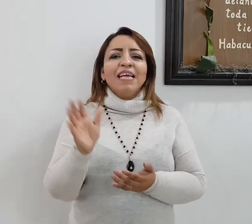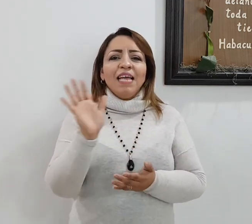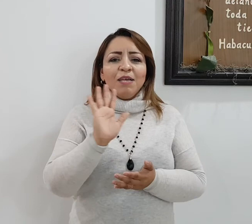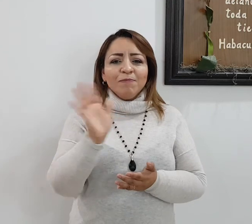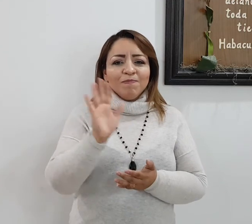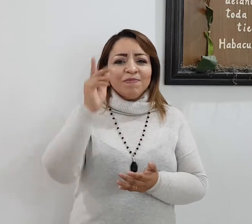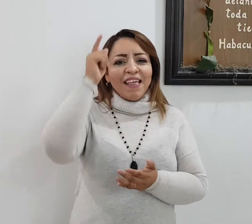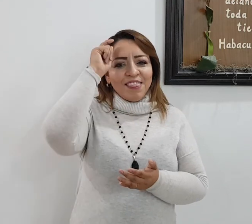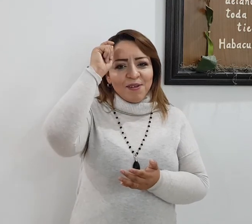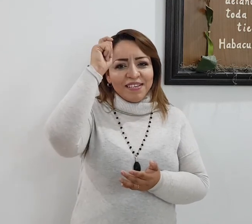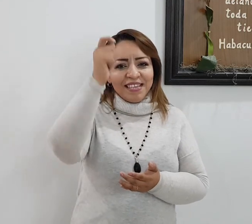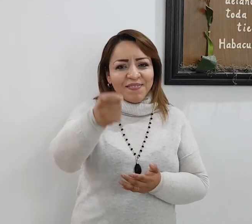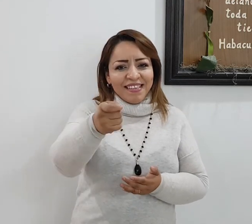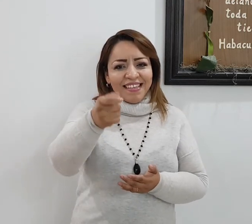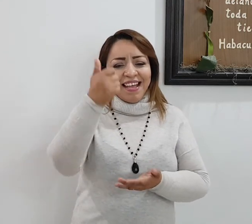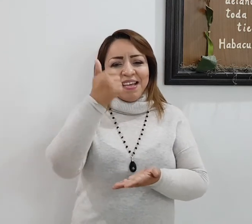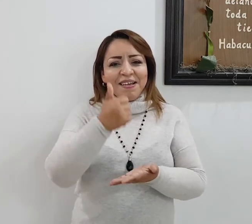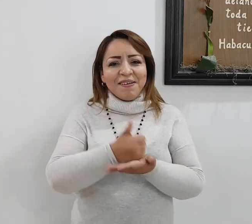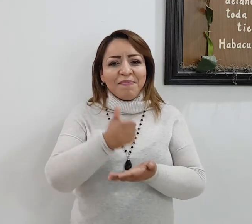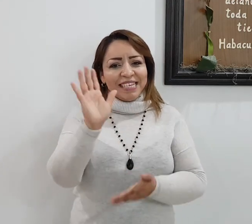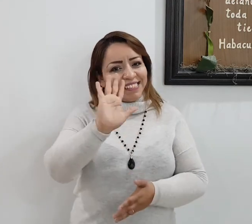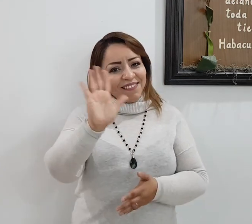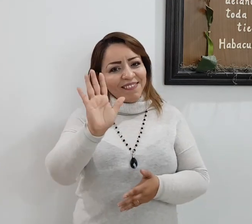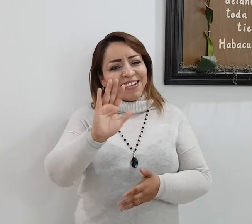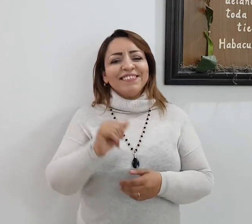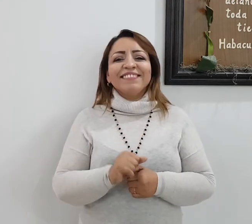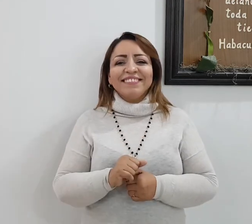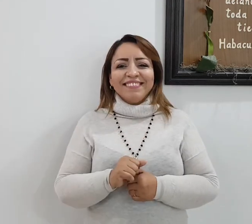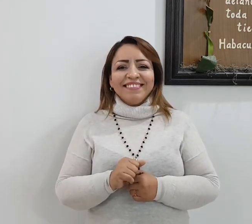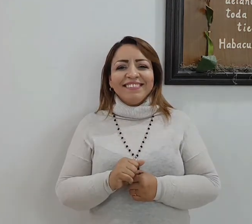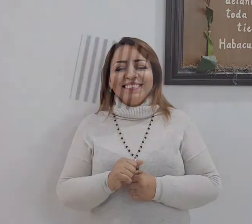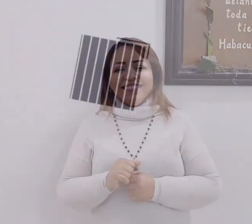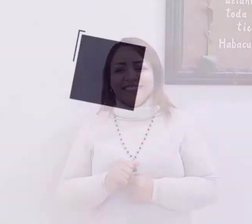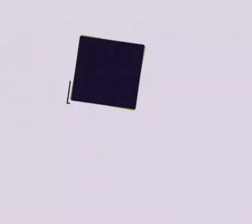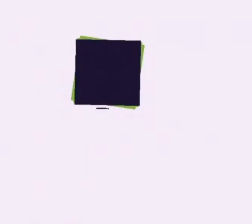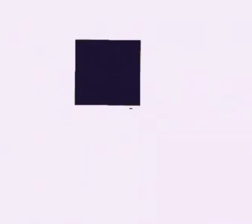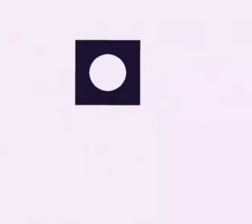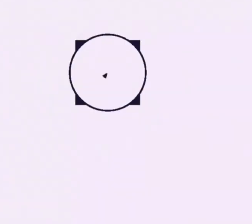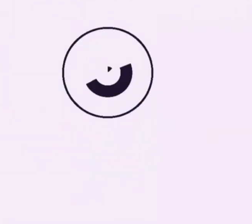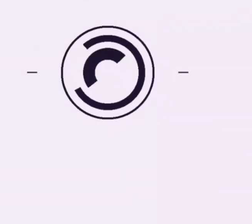menos leer una porción de tu palabra, y si quiere comprometer con